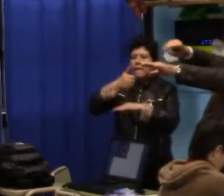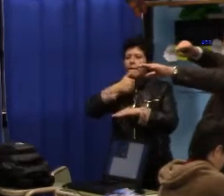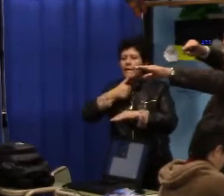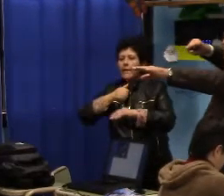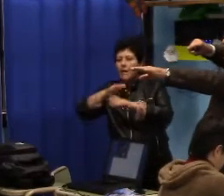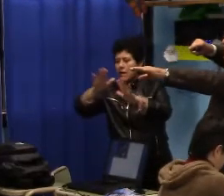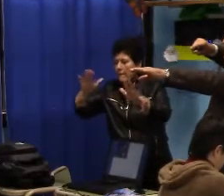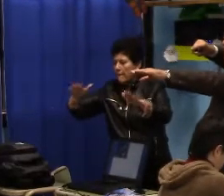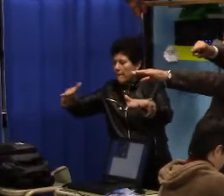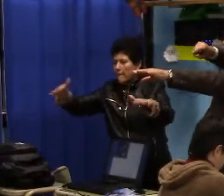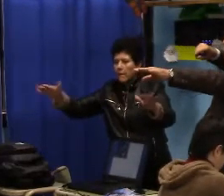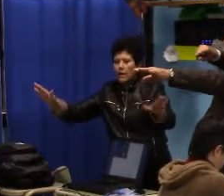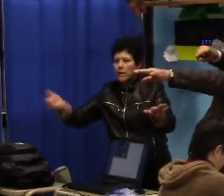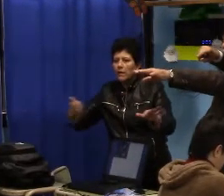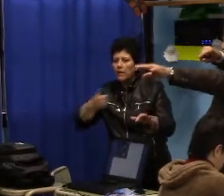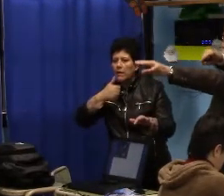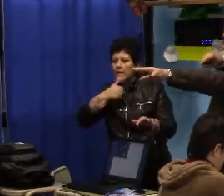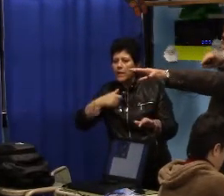cruza